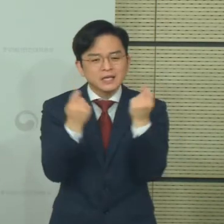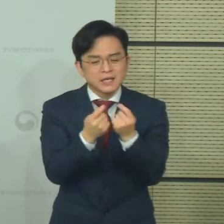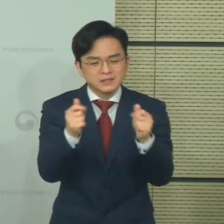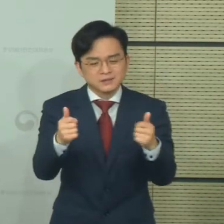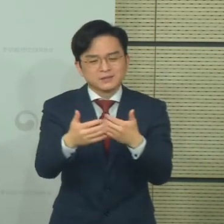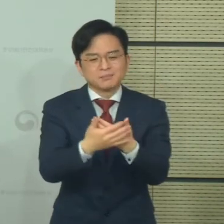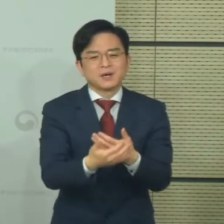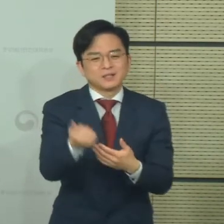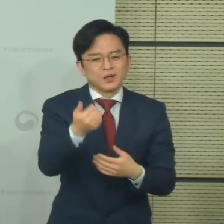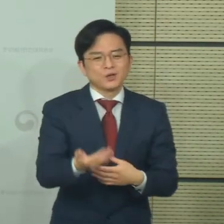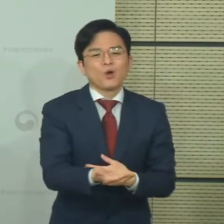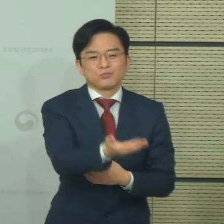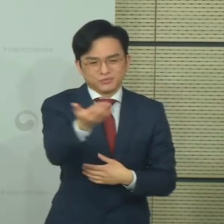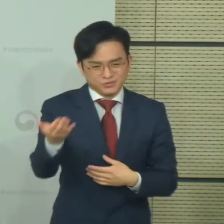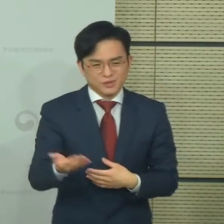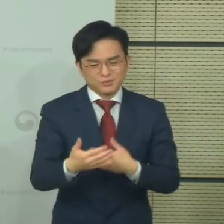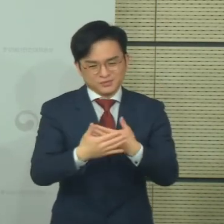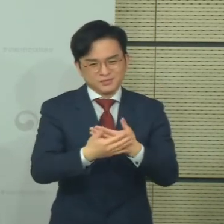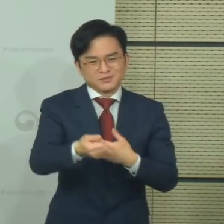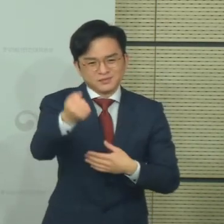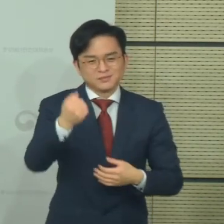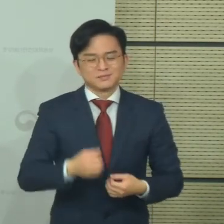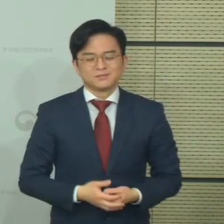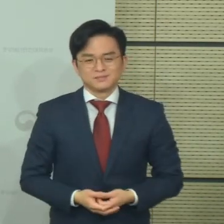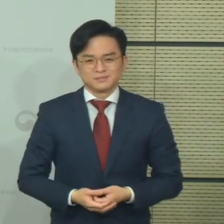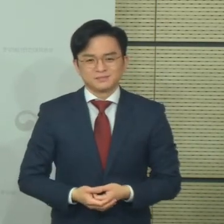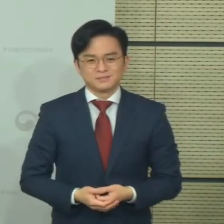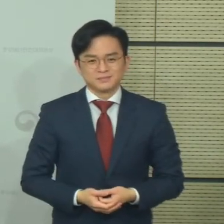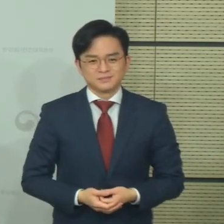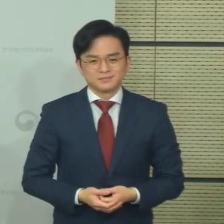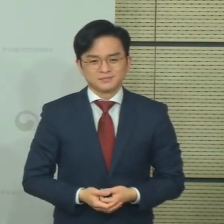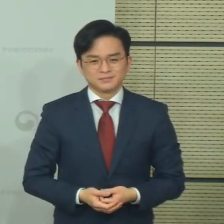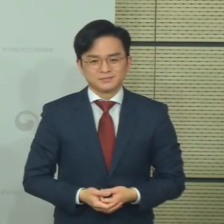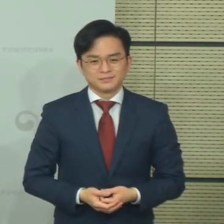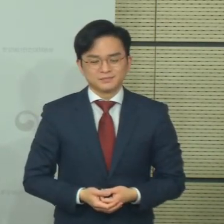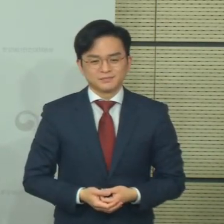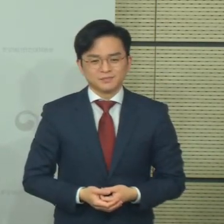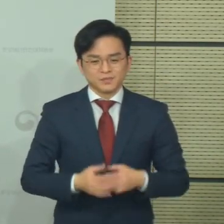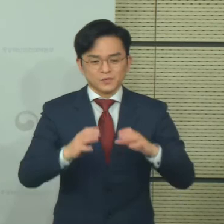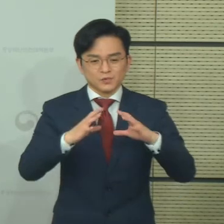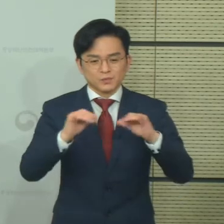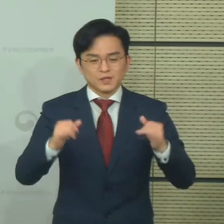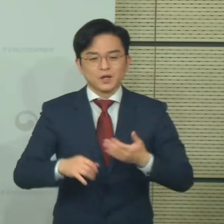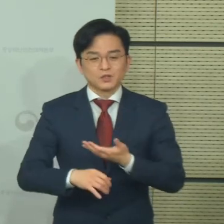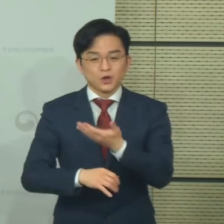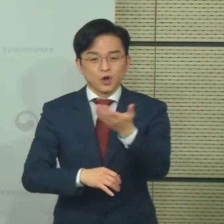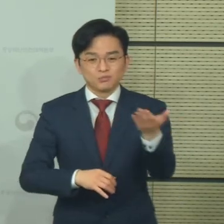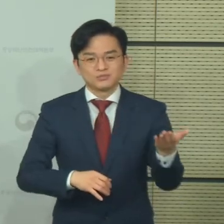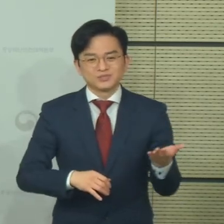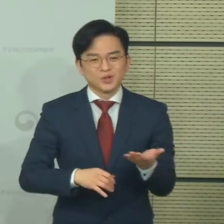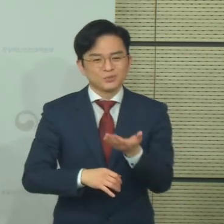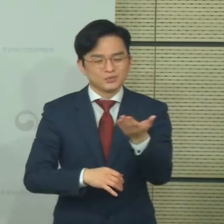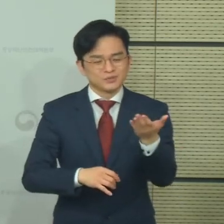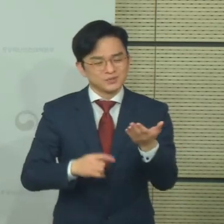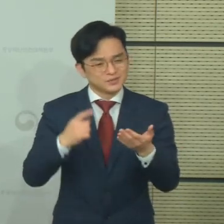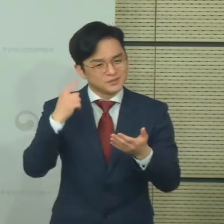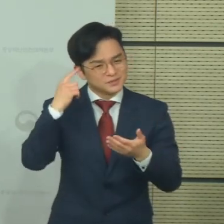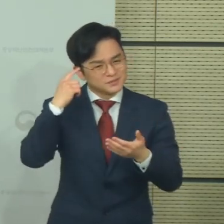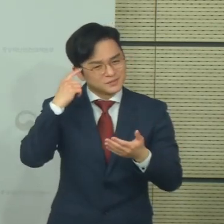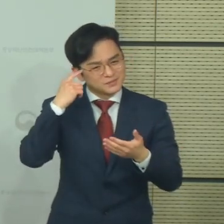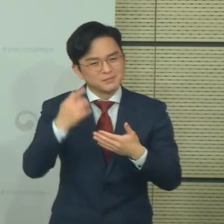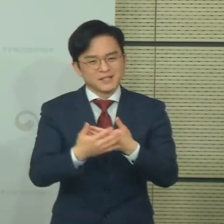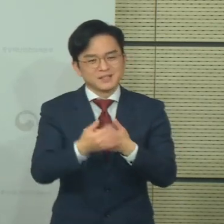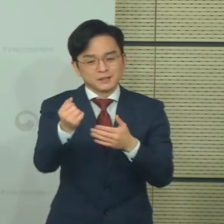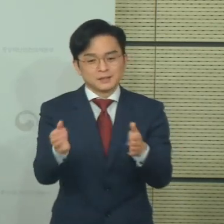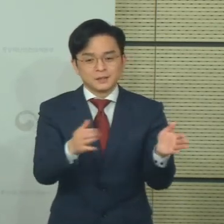그 부분을 권고하고 있지 않고 의무하고 있지도 않습니다. 그건 아마 국민들께서 좀 알아서 판단하실 문제라고 생각은 됩니다. 또 하나 전체